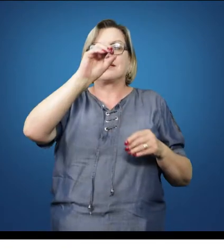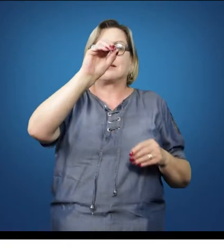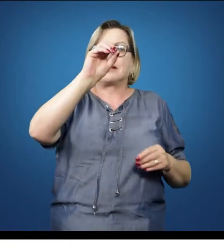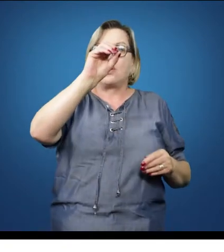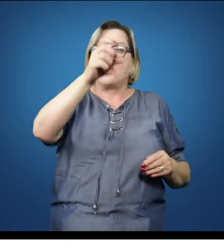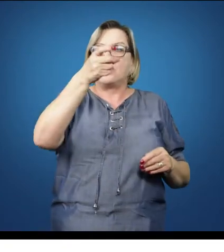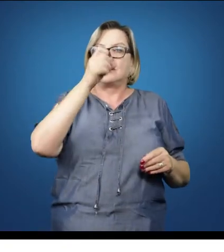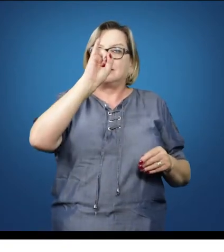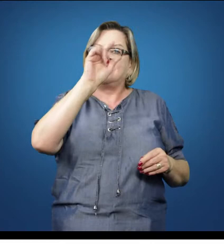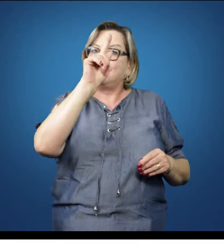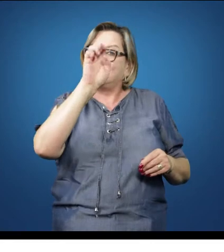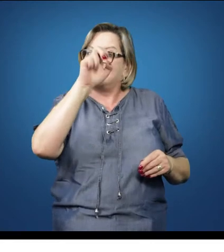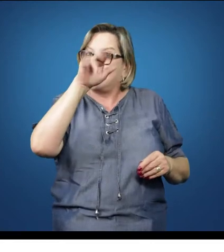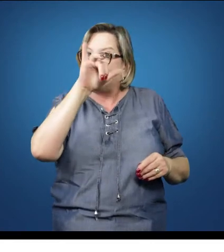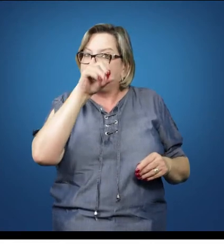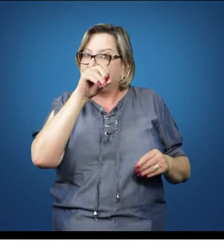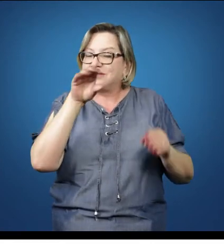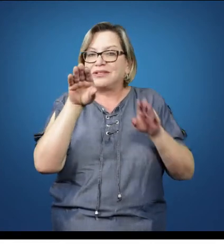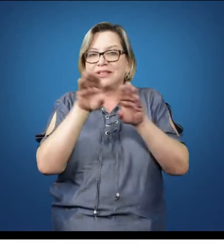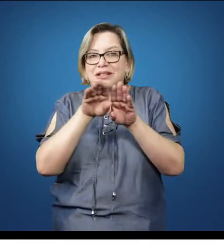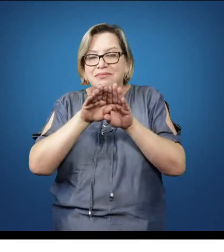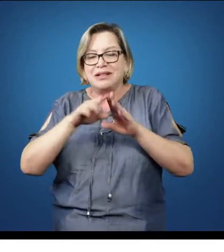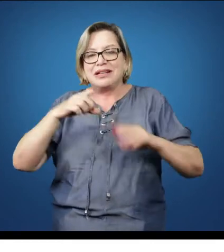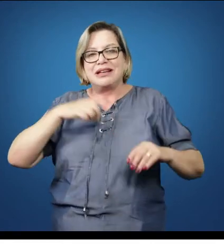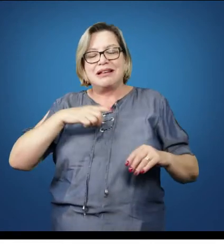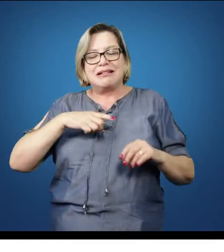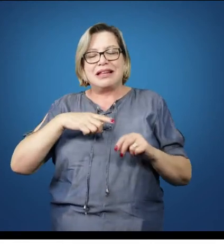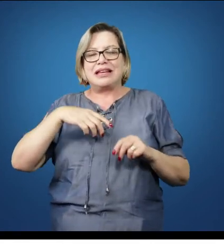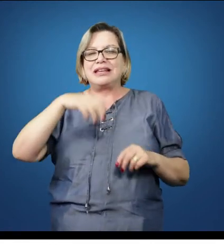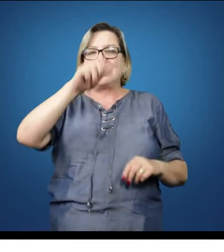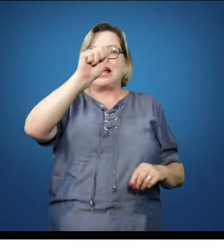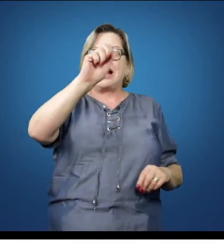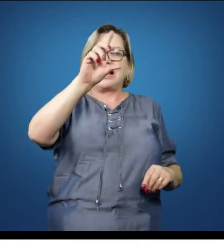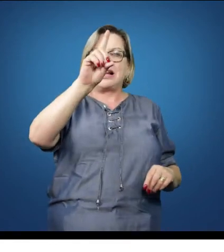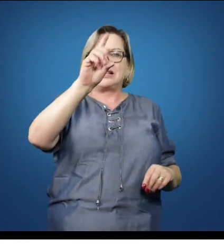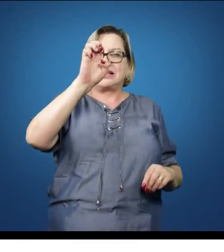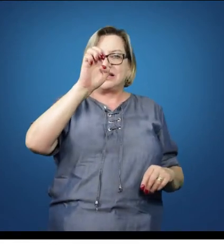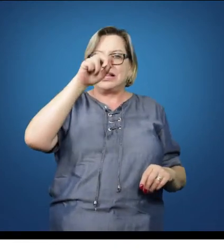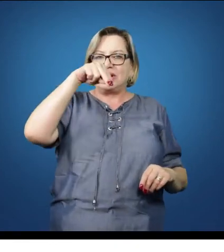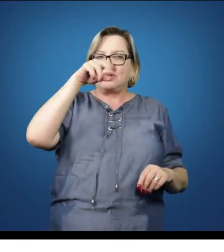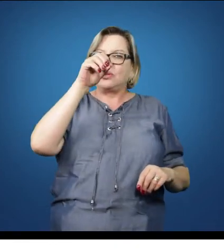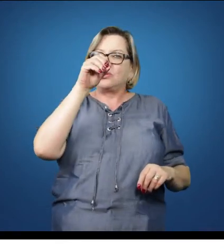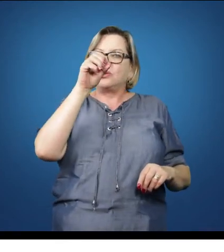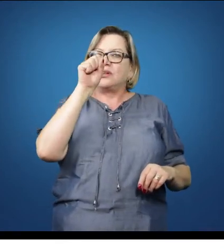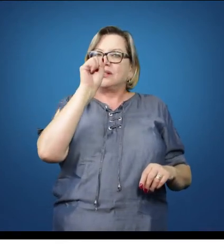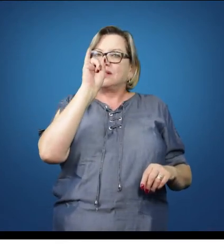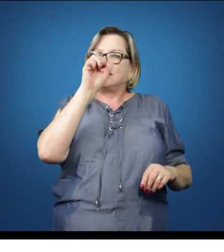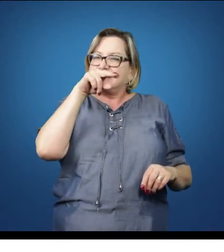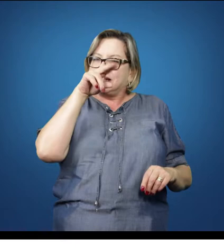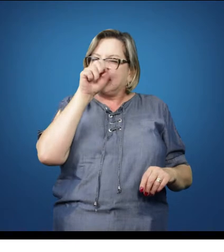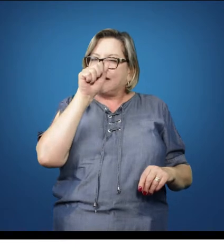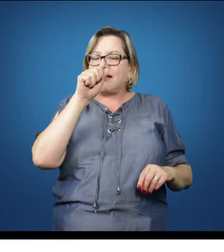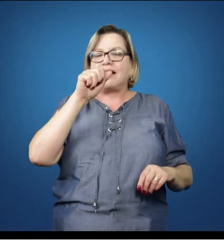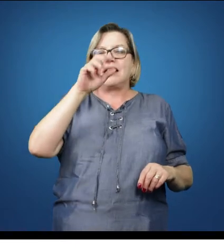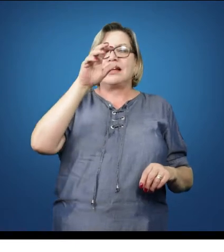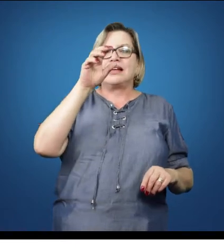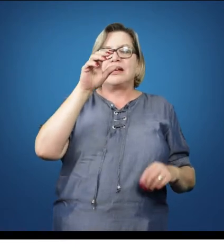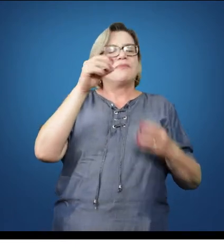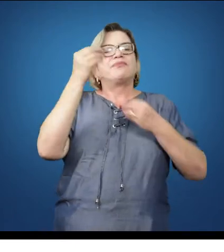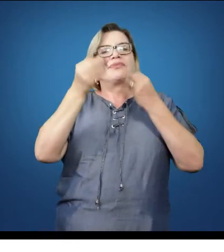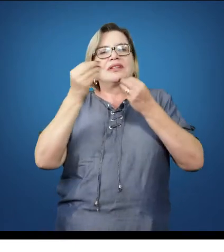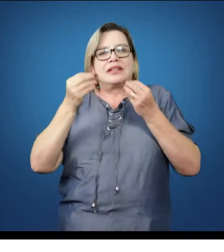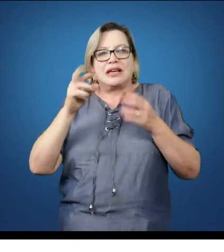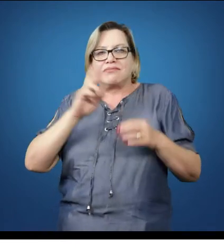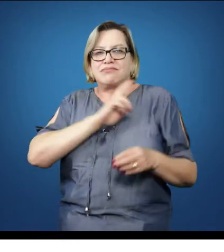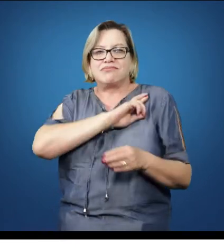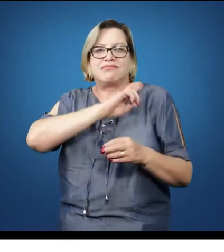entra em cena a adenosina trifosfato conhecida como atp que é responsável por